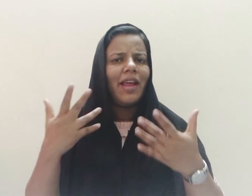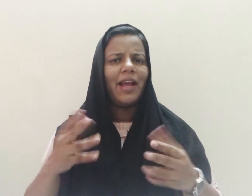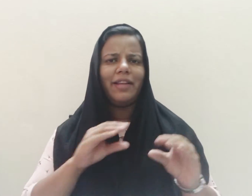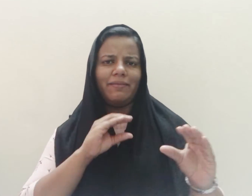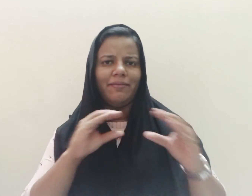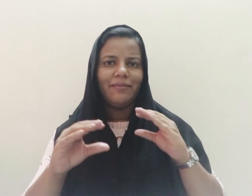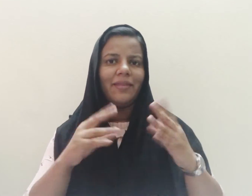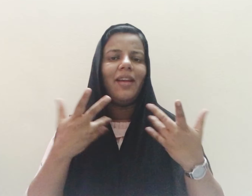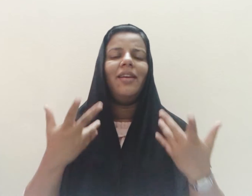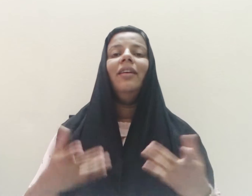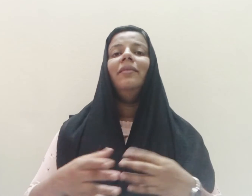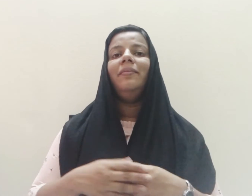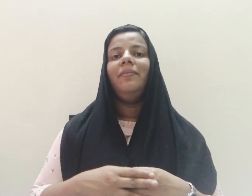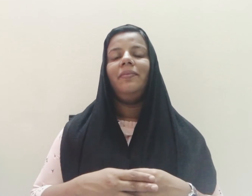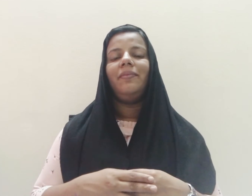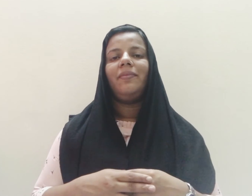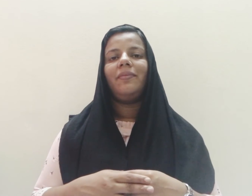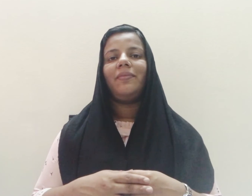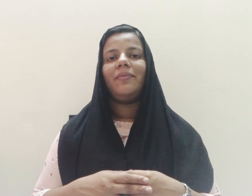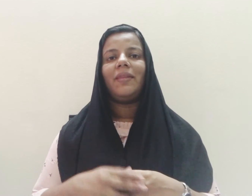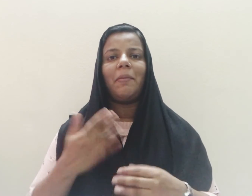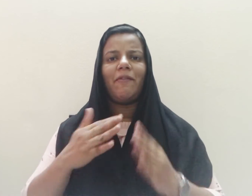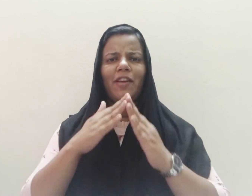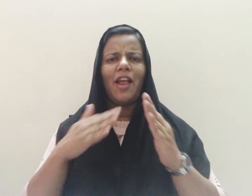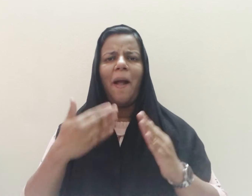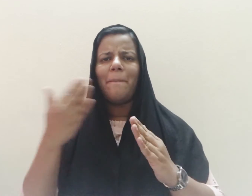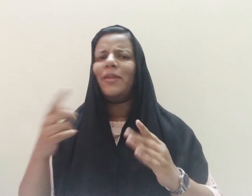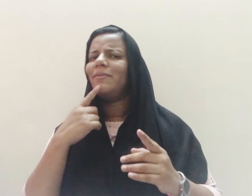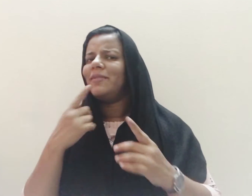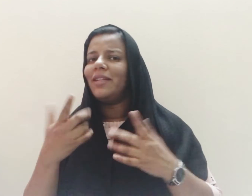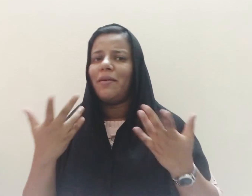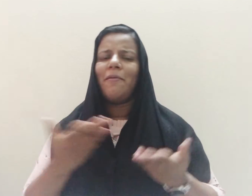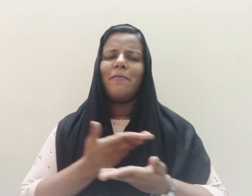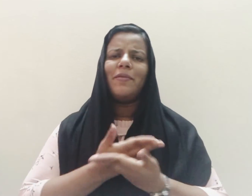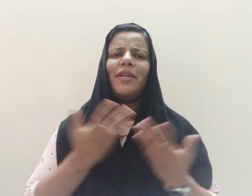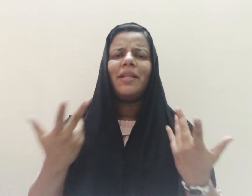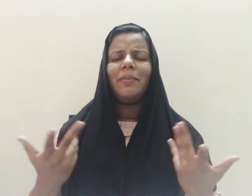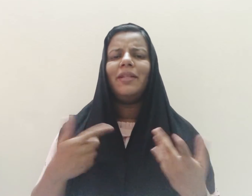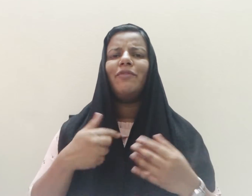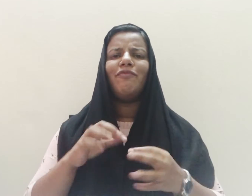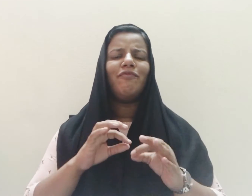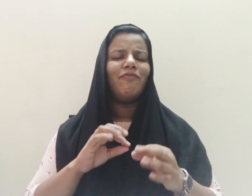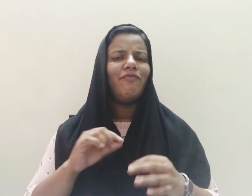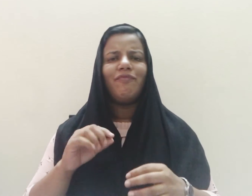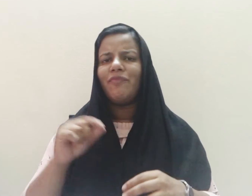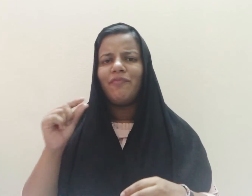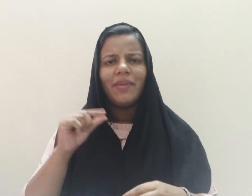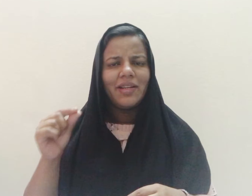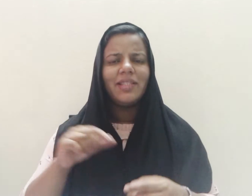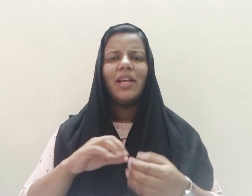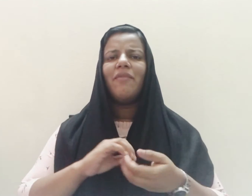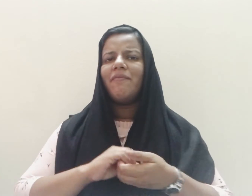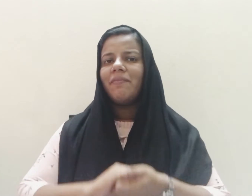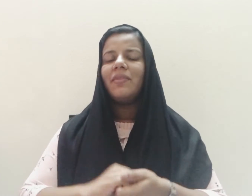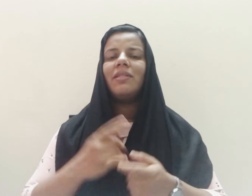നമ്മളെങ്ങനെ ഇടപെടുന്നു, ആമേൻ, നമ്മുടെ എന്താ അയൽവാസികളോട്, നമ്മുടെ പ്രിയപ്പെട്ടവരോട്, നമ്മുടെ കൂട്ടുകാരോട് നമ്മളെങ്ങനെ ഇടപെടുന്നു. അപ്പം